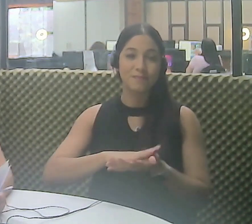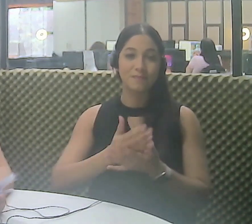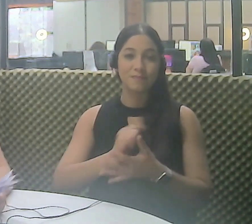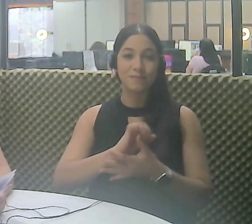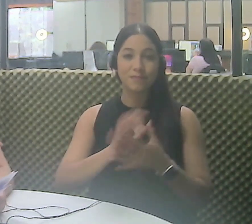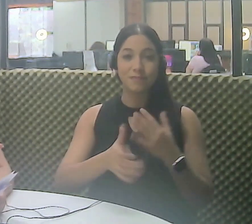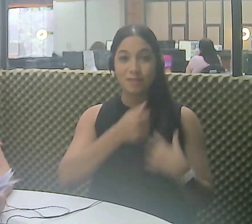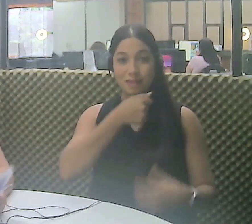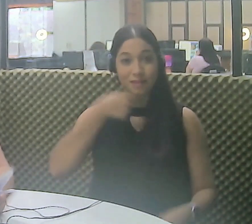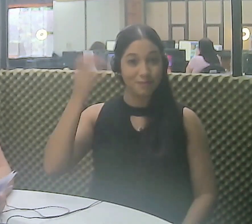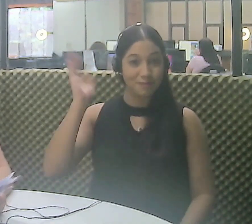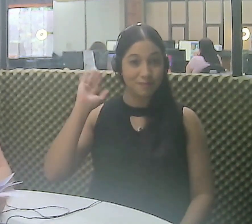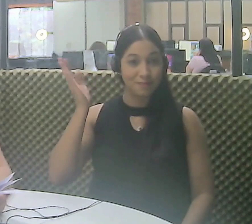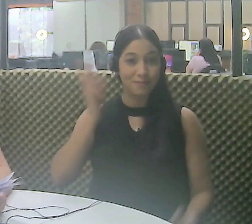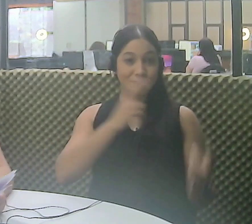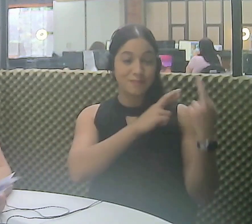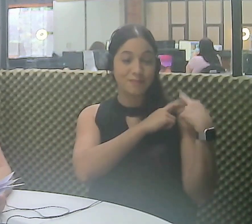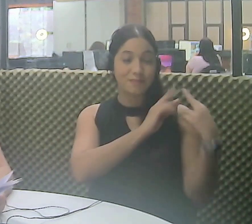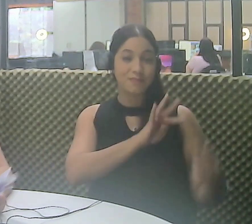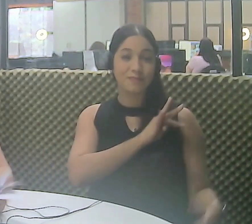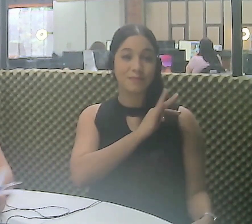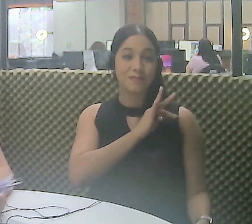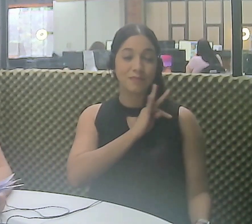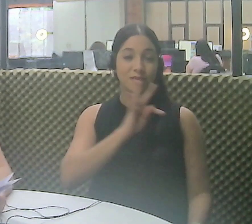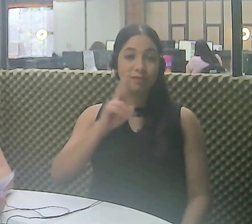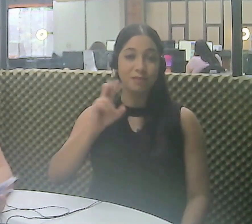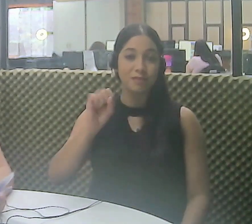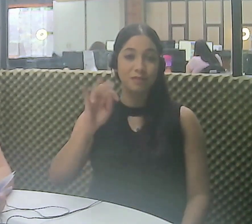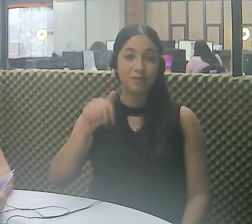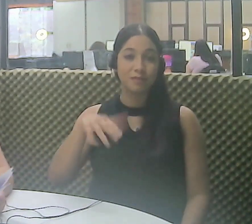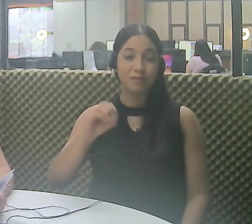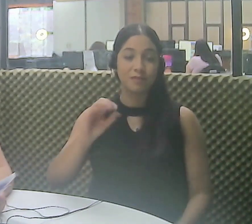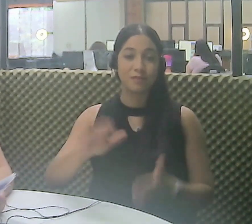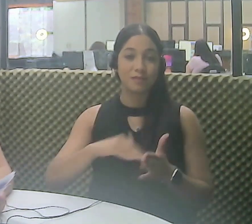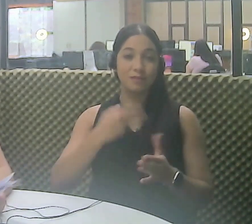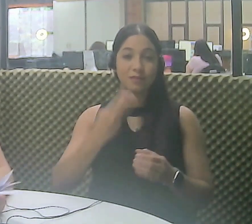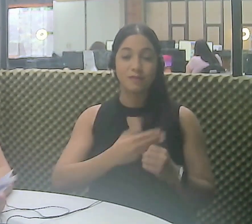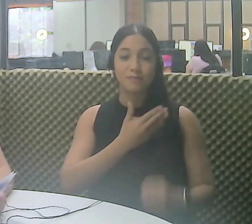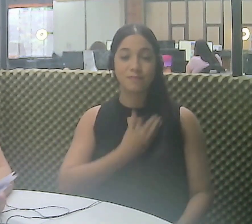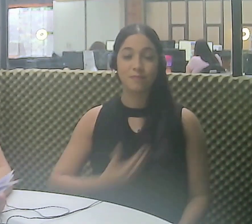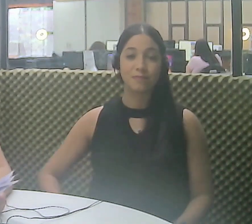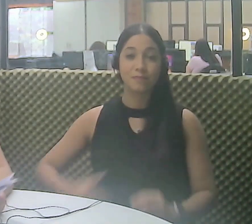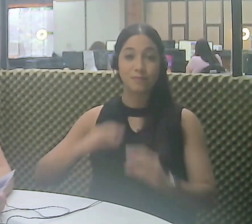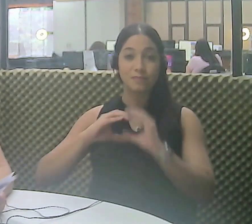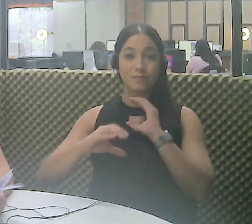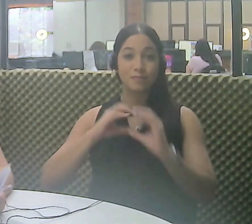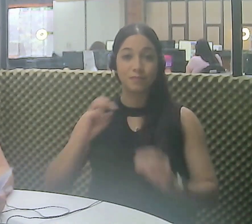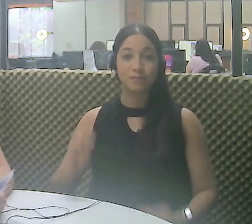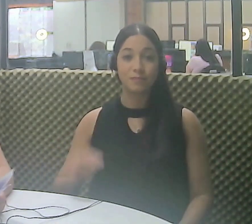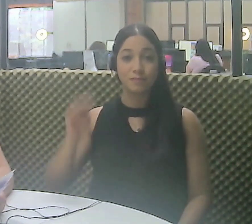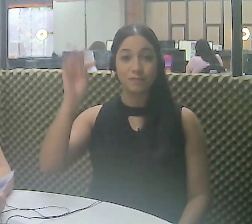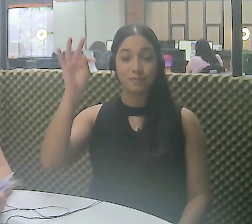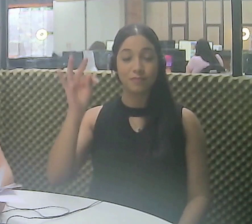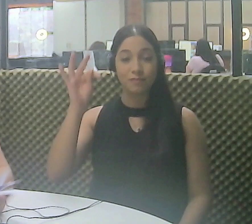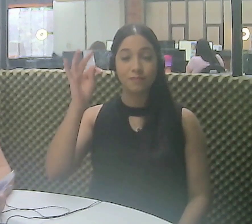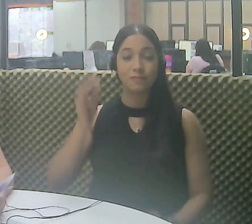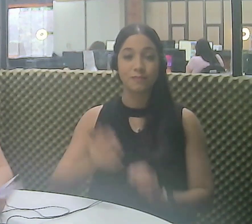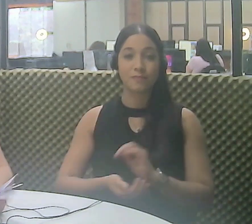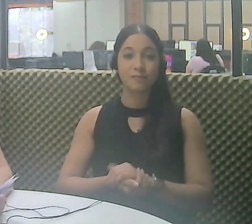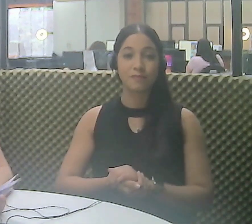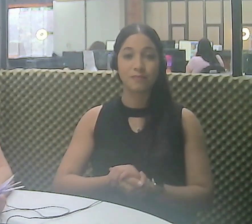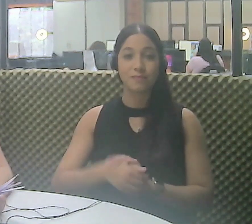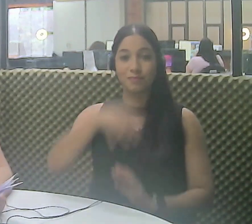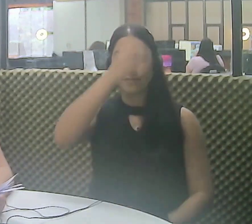em Libras, Amanda Valentim. Responsável técnico, Cristiano Silva. Secretário Municipal de Governo e Comunicação, Marco Túlio de